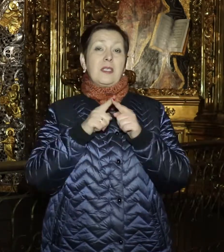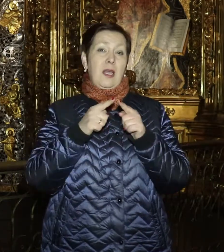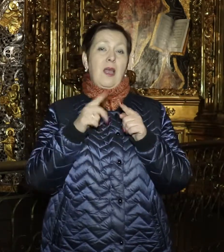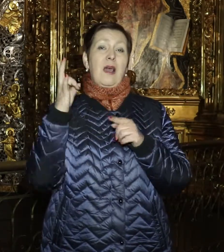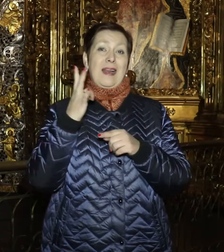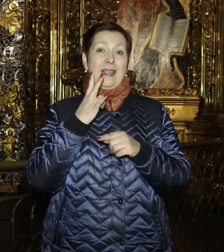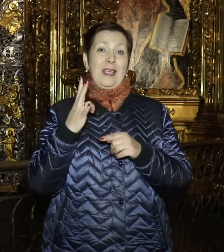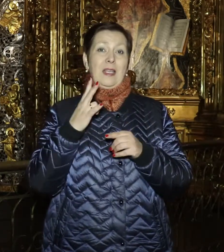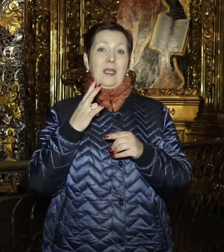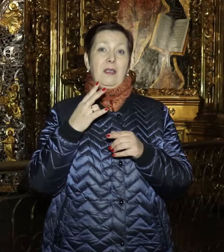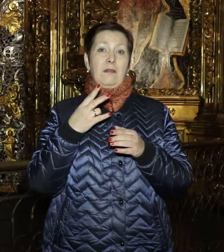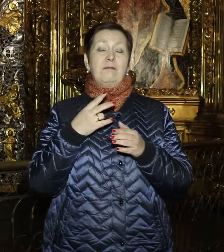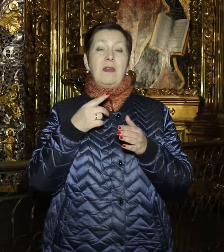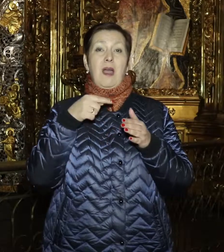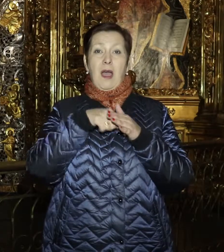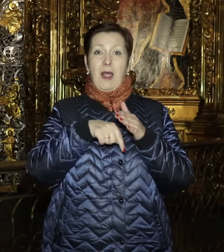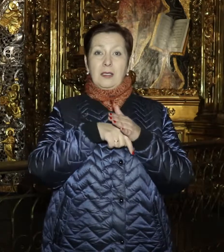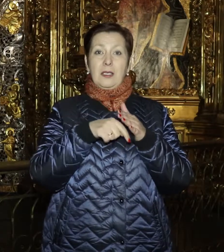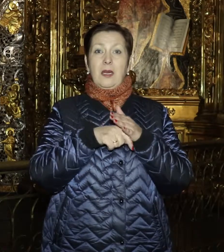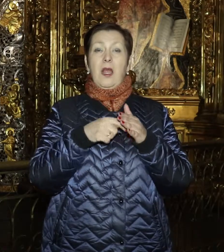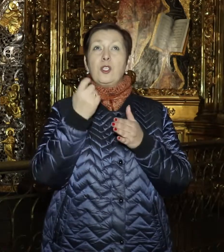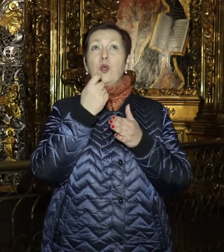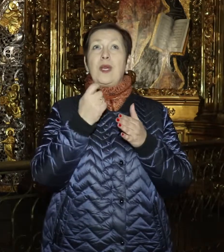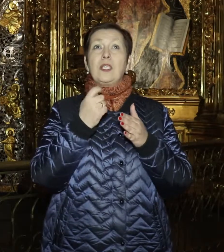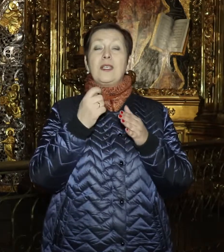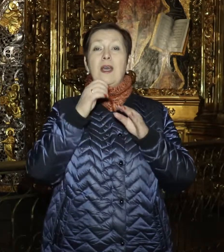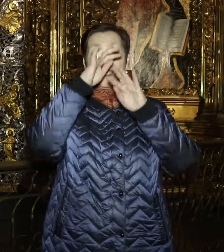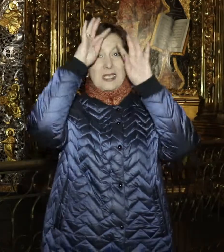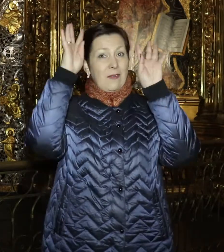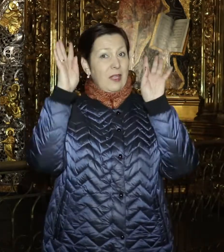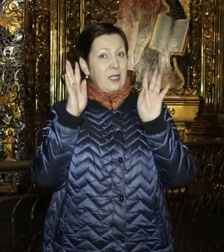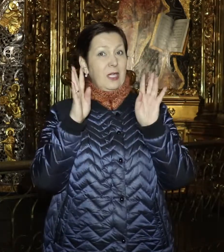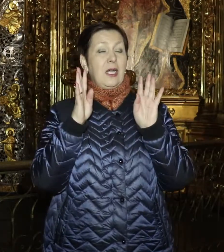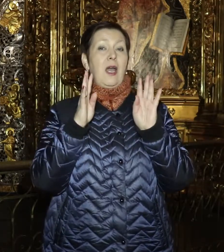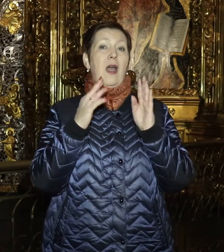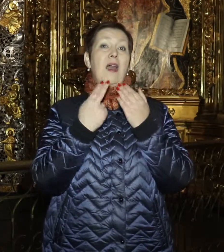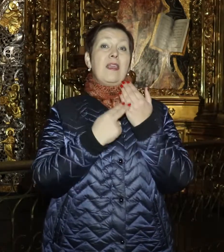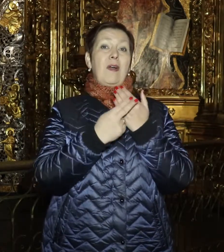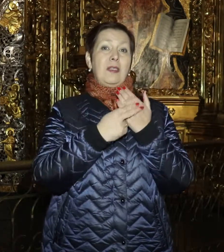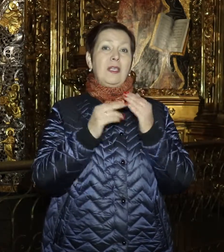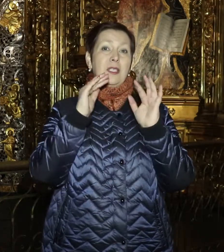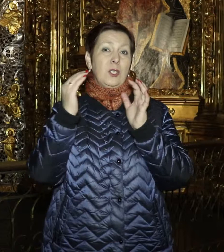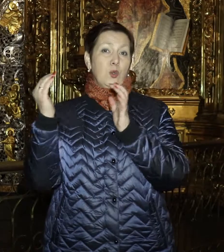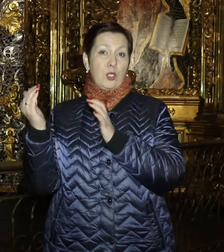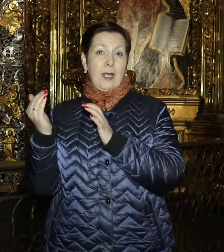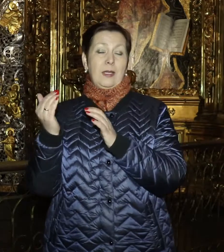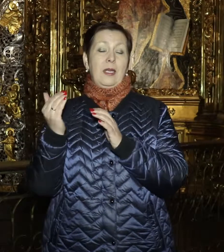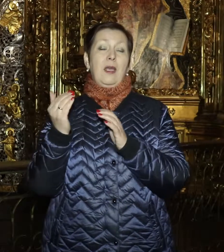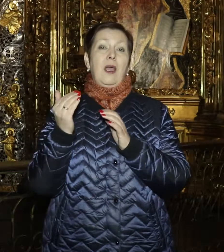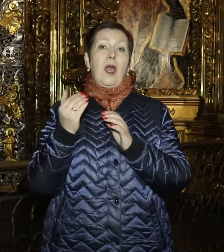святих, євангельські біблійні сюжети та житійні сцени. Проте цікавою